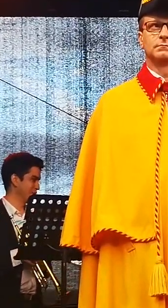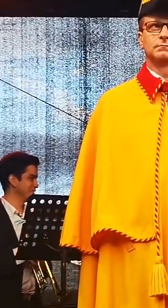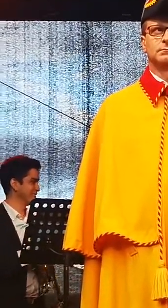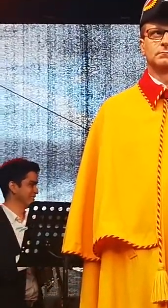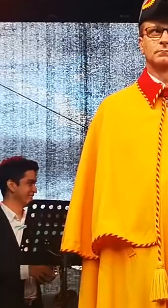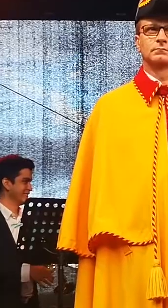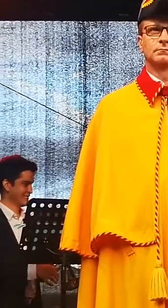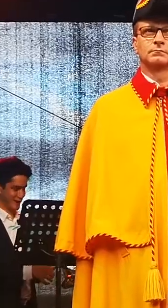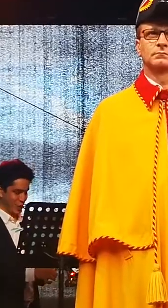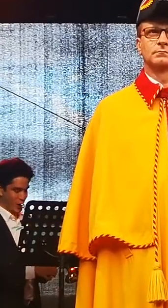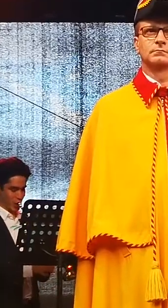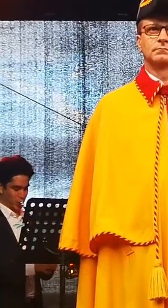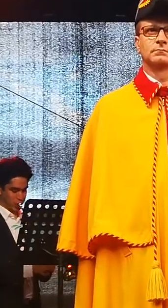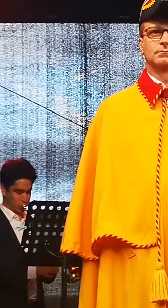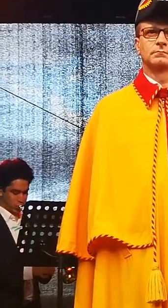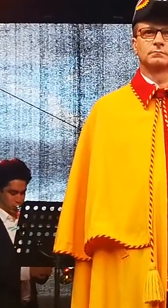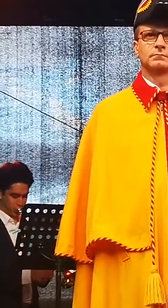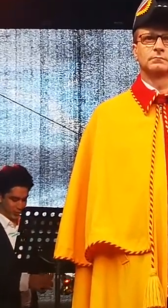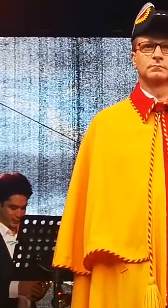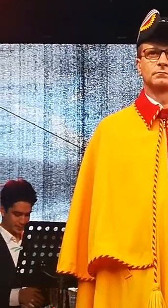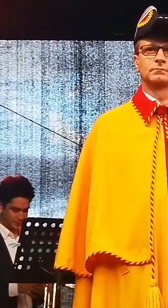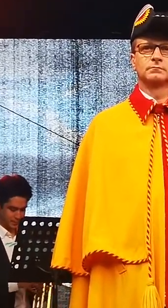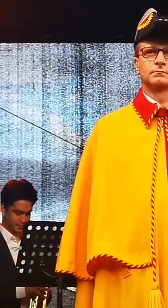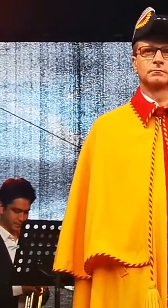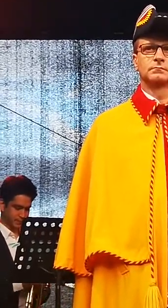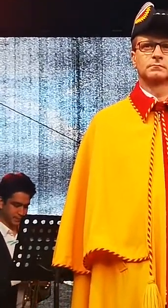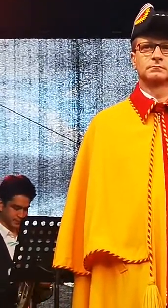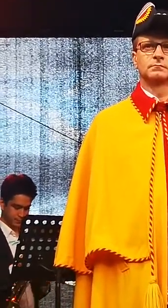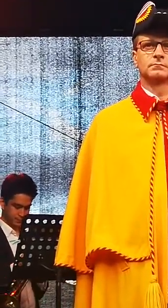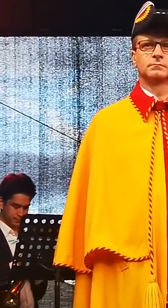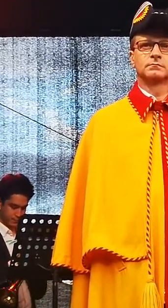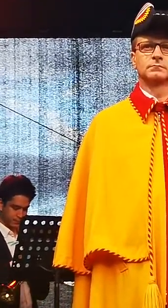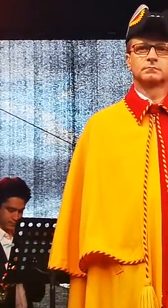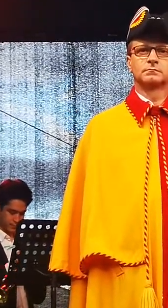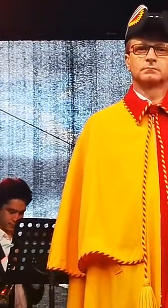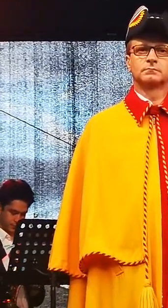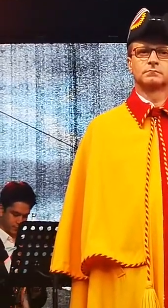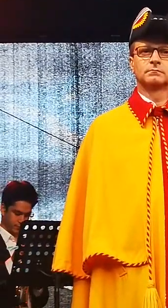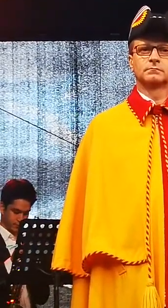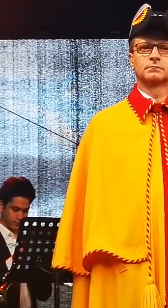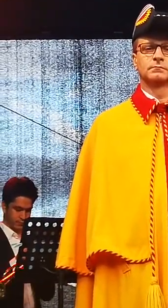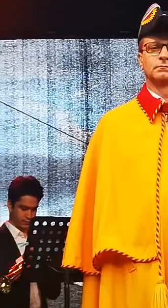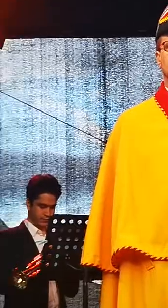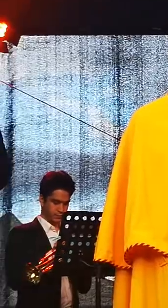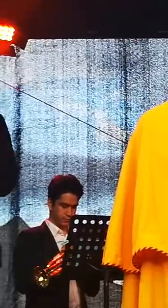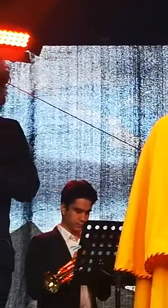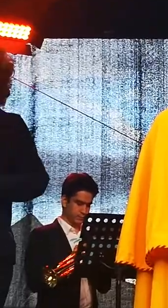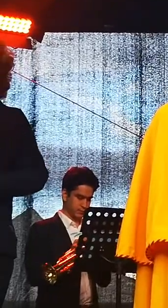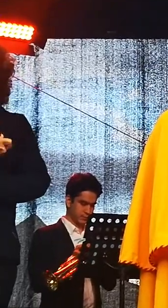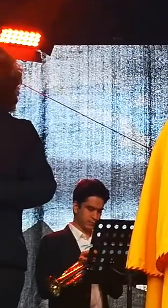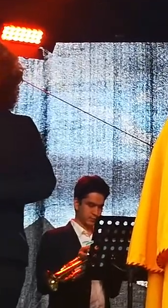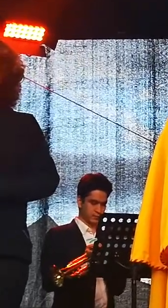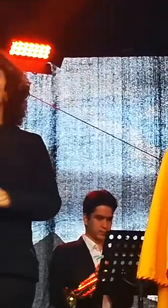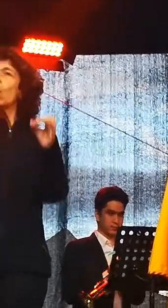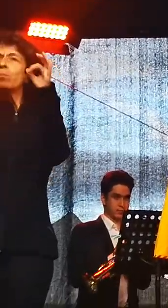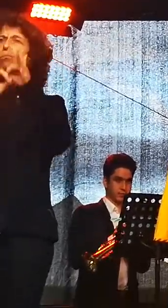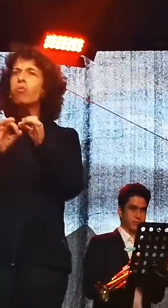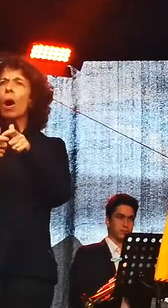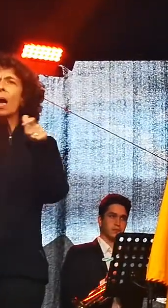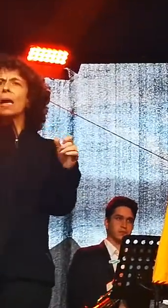de notre ville, et pourtant indispensable à notre vie. À quoi ressemblerait Genève et la Suisse sans nos